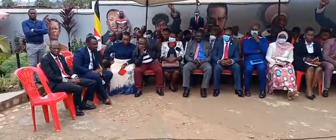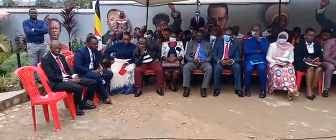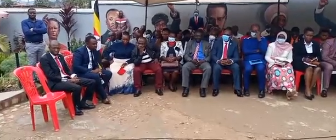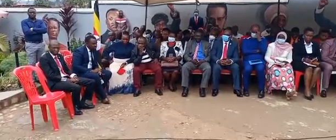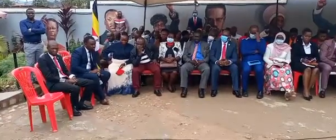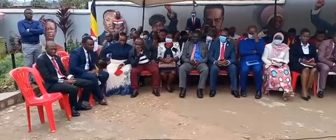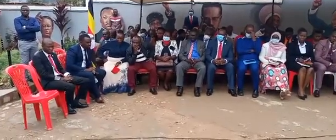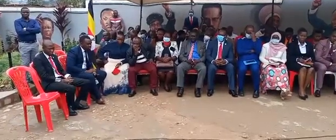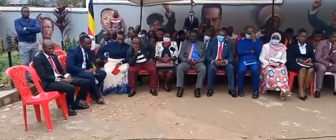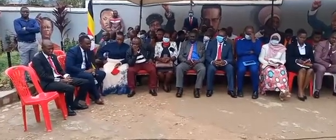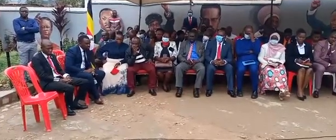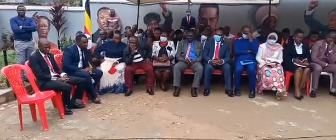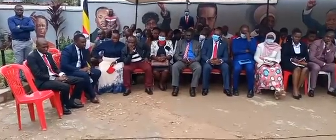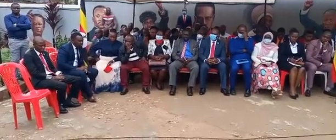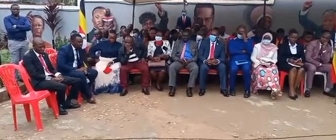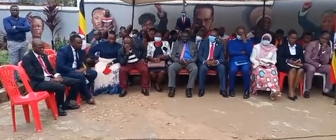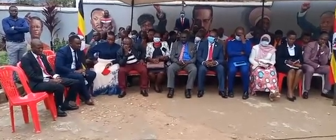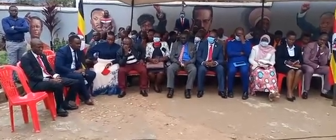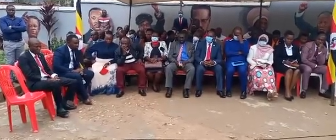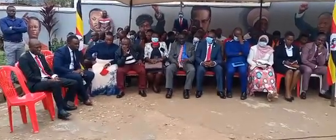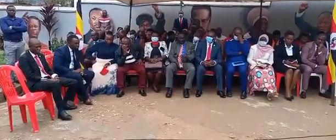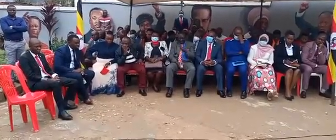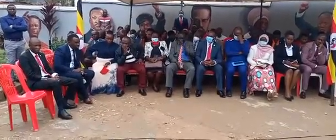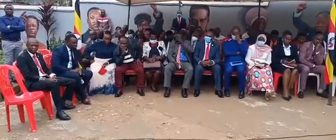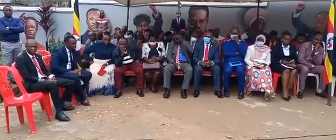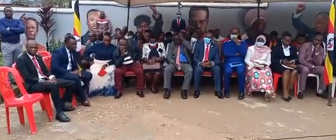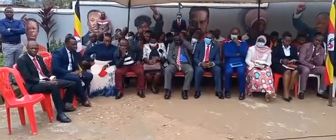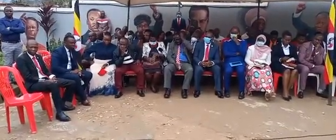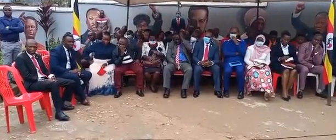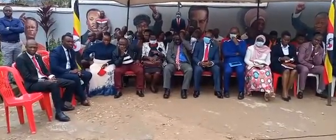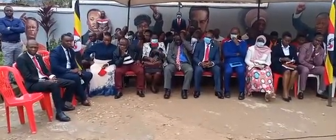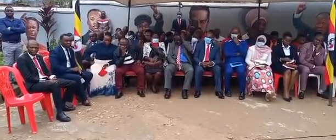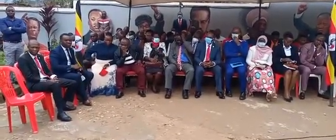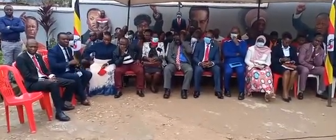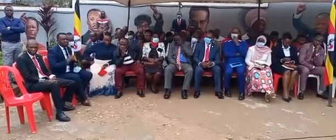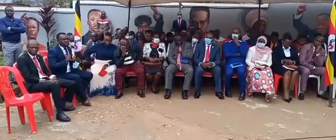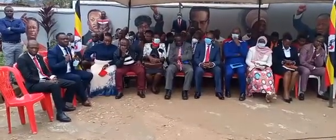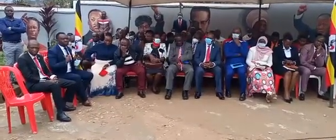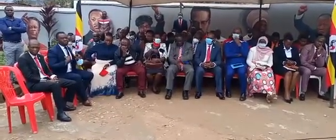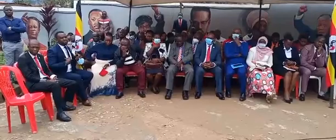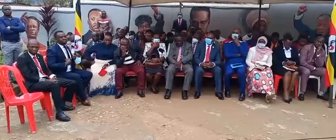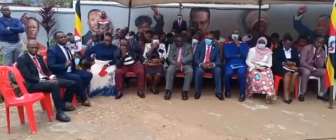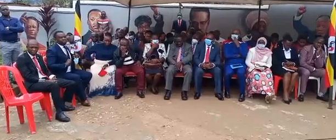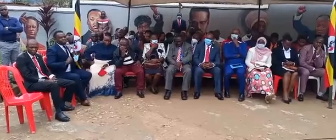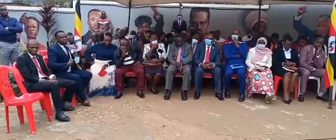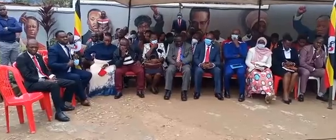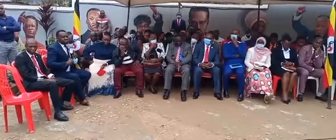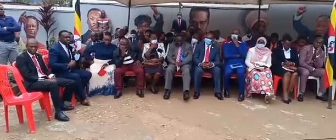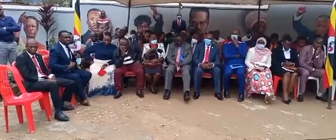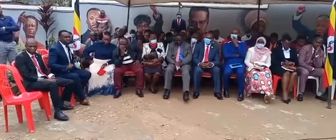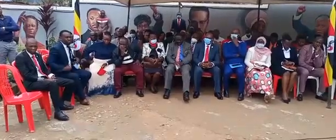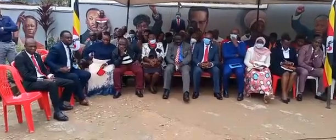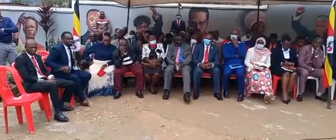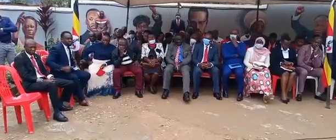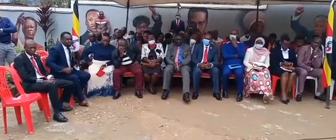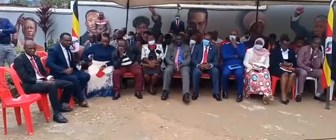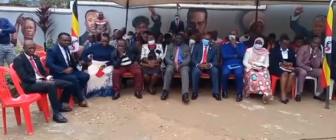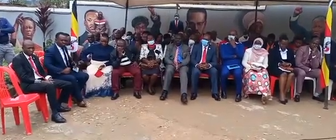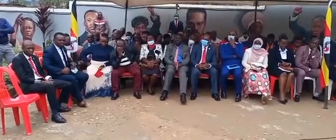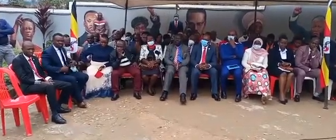mwabantu wakubiwa ili mkusungwa nyo tukakoye ila mwana avayu gataya mbidwa uwe chitalia yehova mradewa